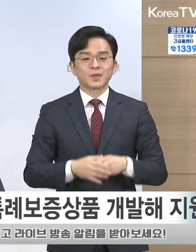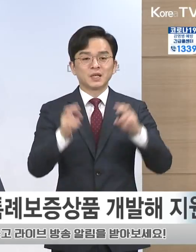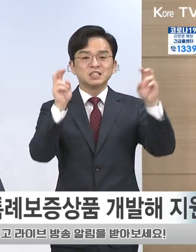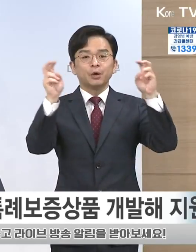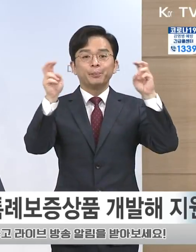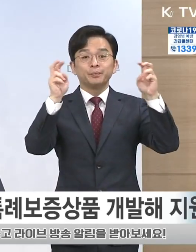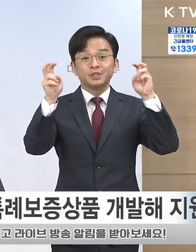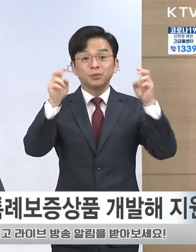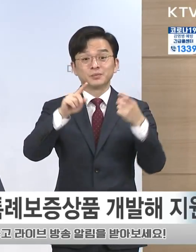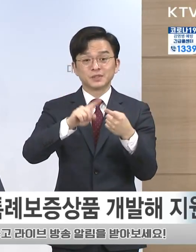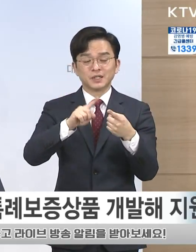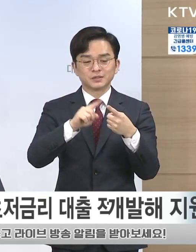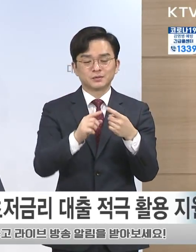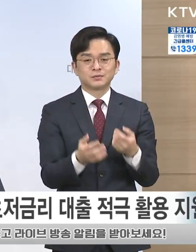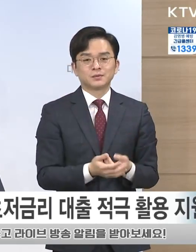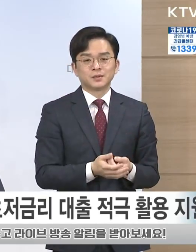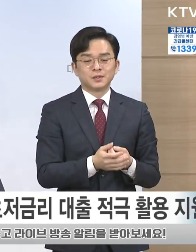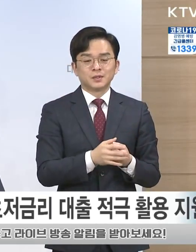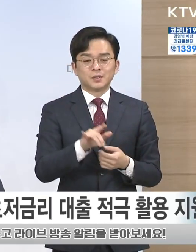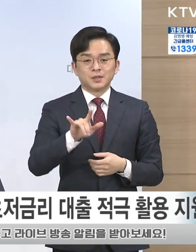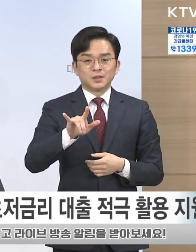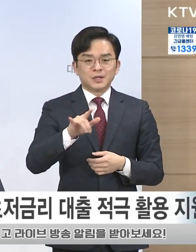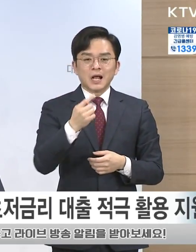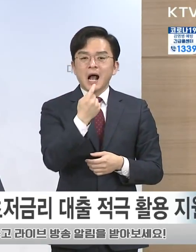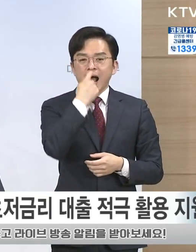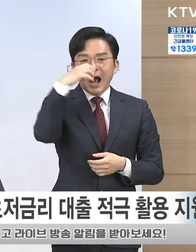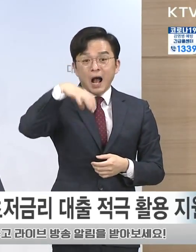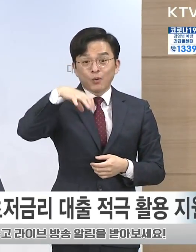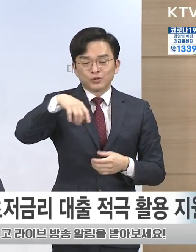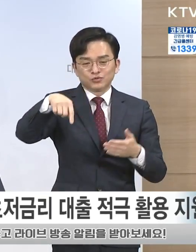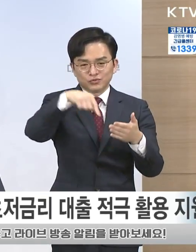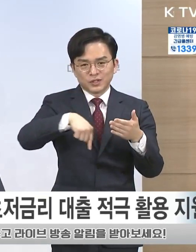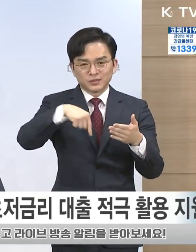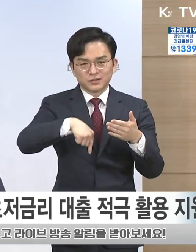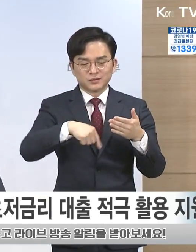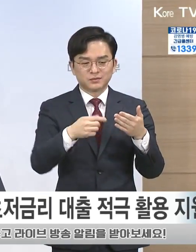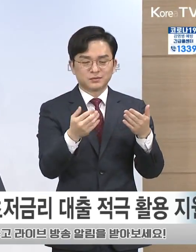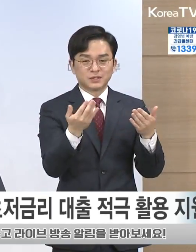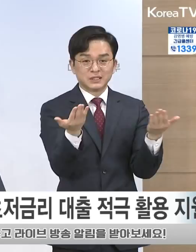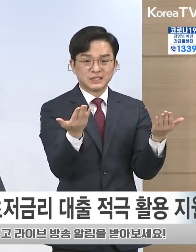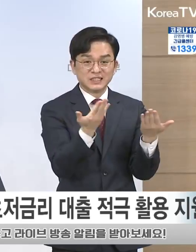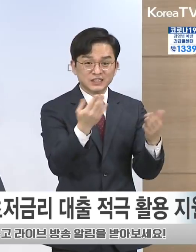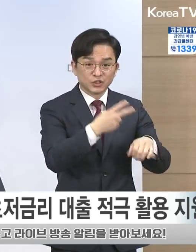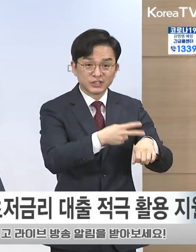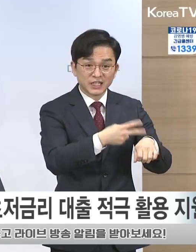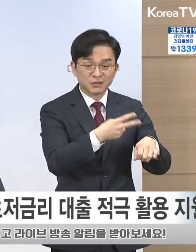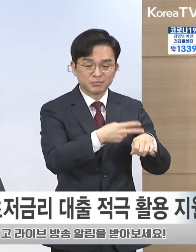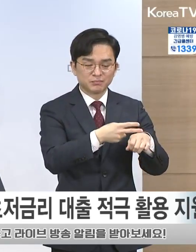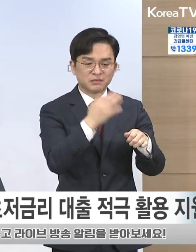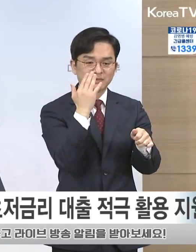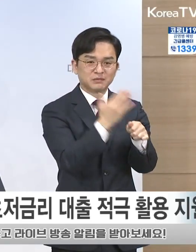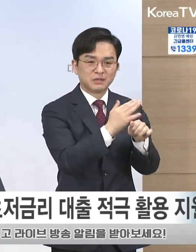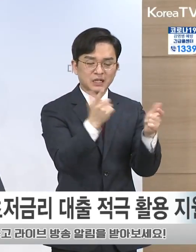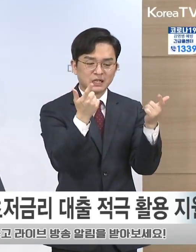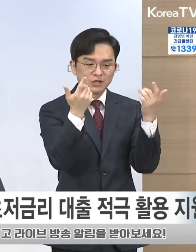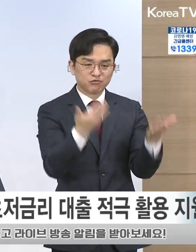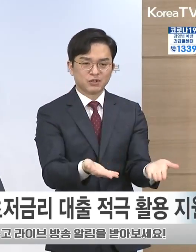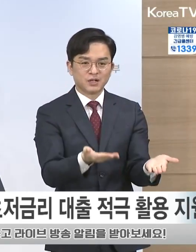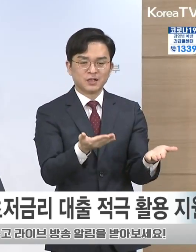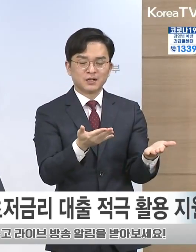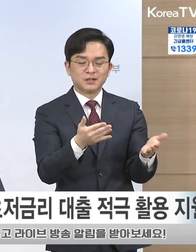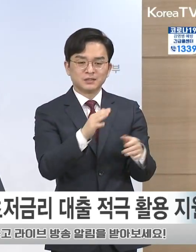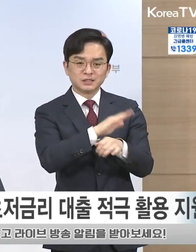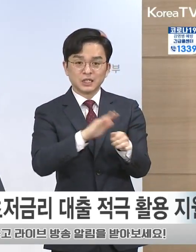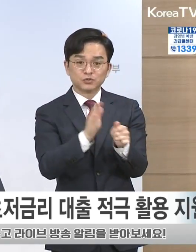않고 고용을 유지한 학원이 고용유지 지원금을 이용할 수 있도록 적극 안내하는 등